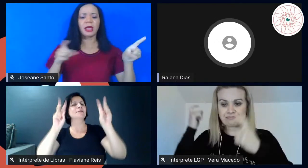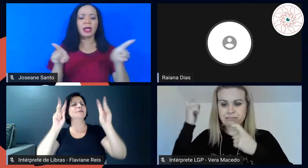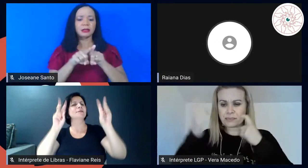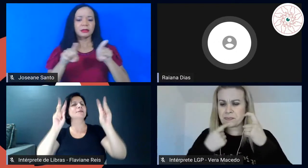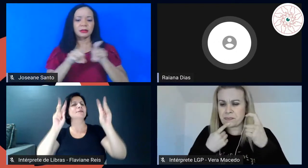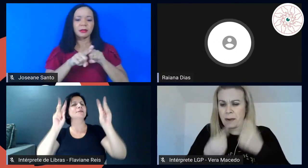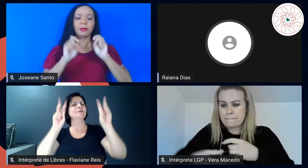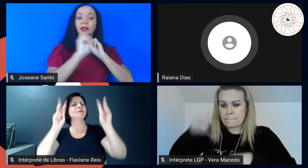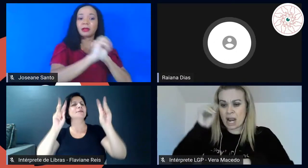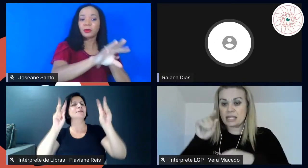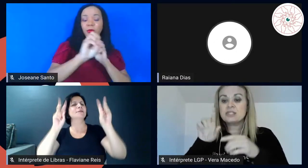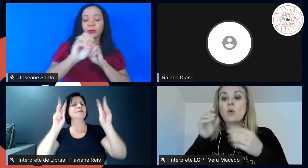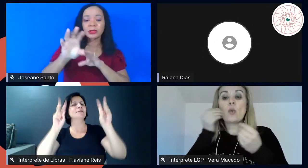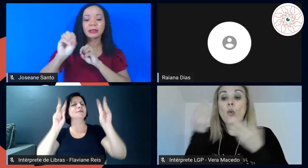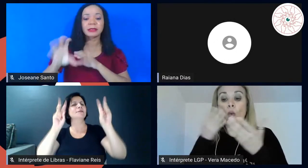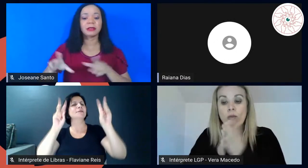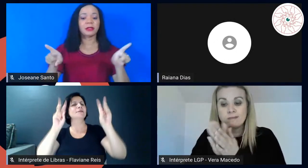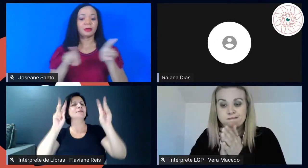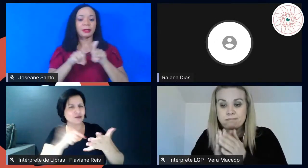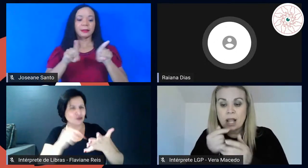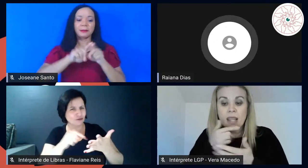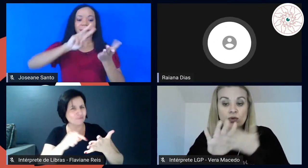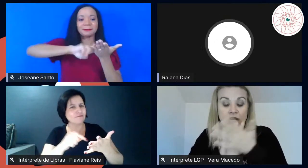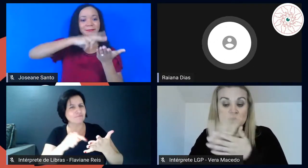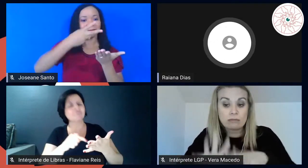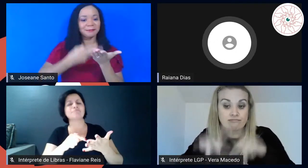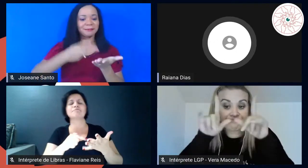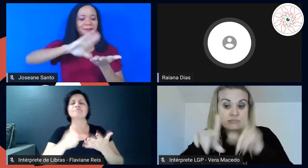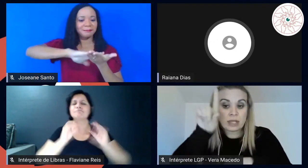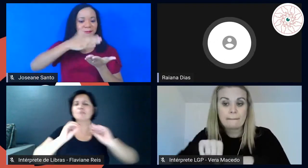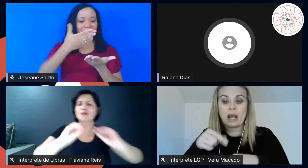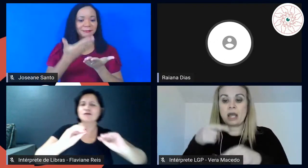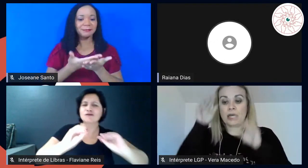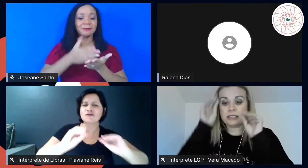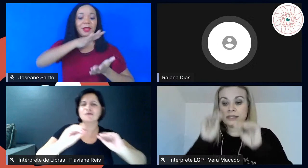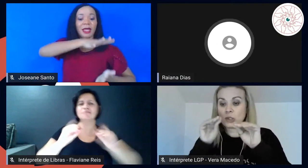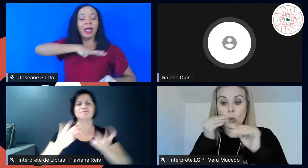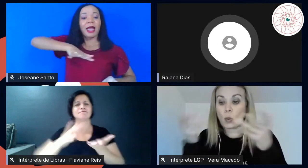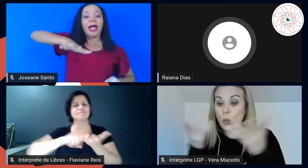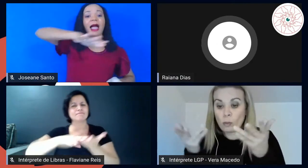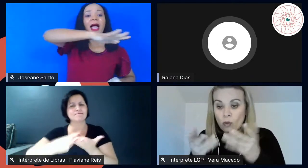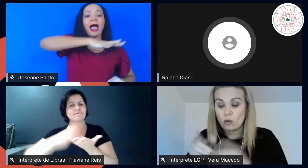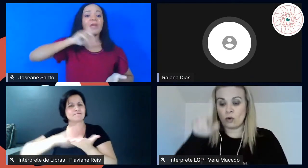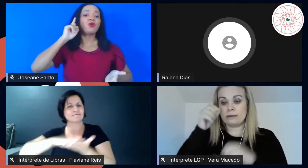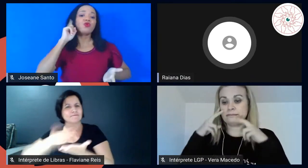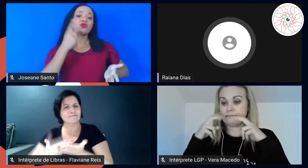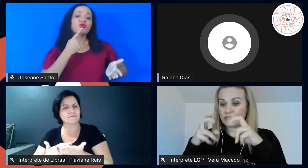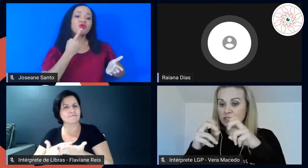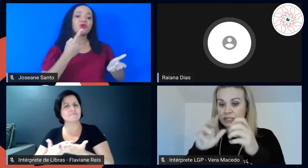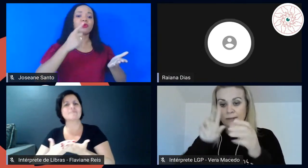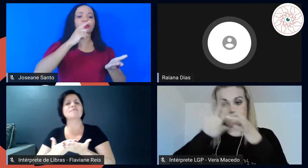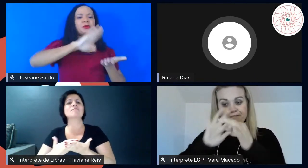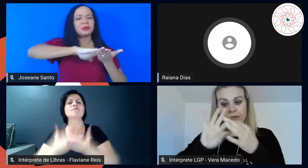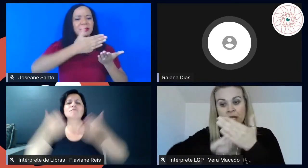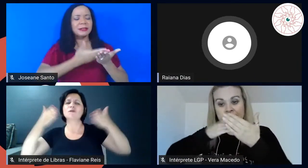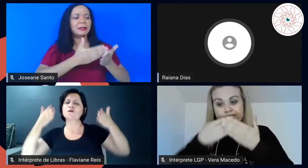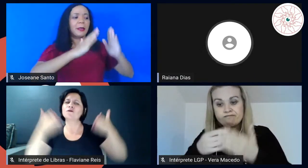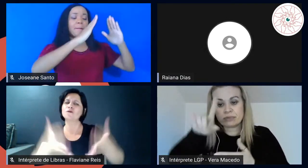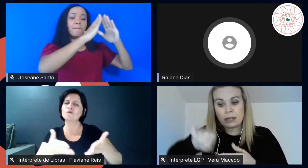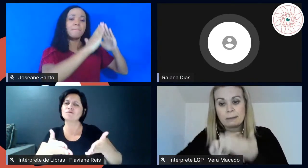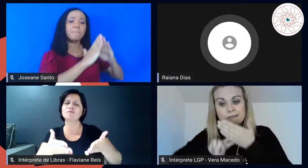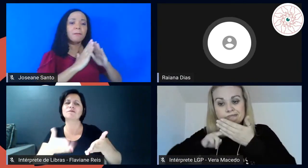o uso da língua de sinais, sobre o ensino da mesma, pesquisa sobre tradução e